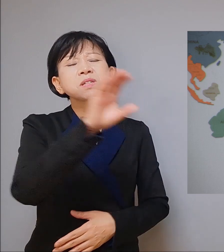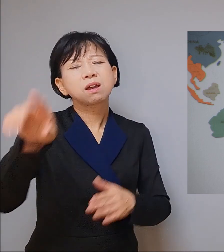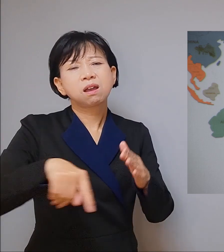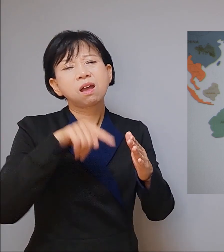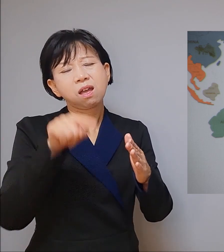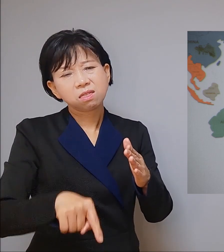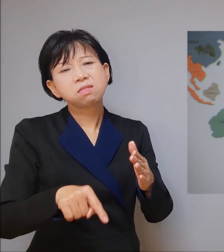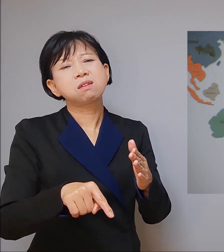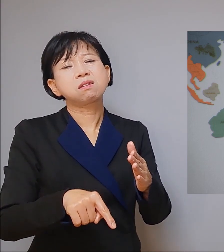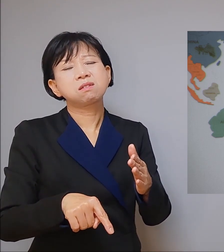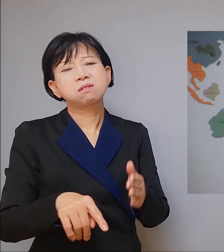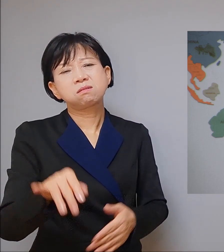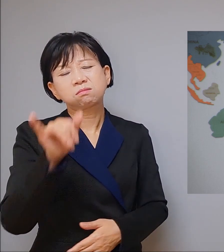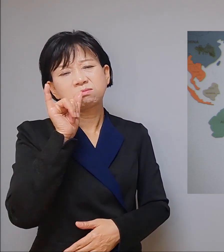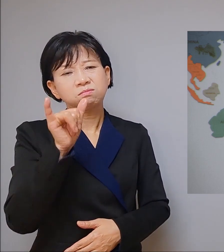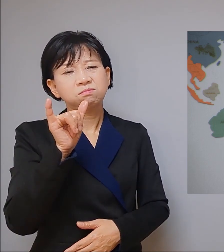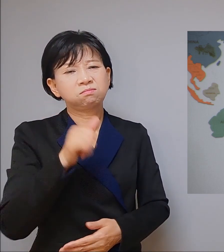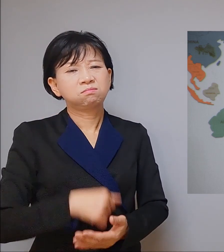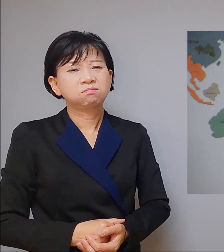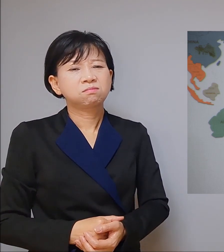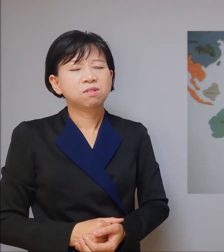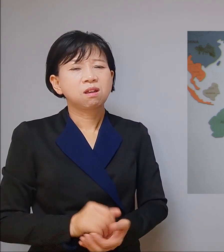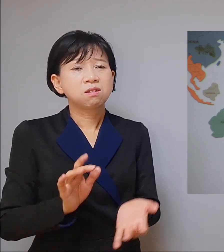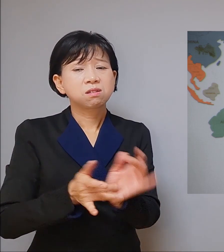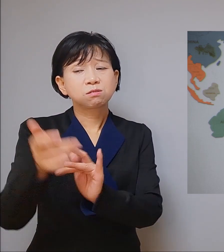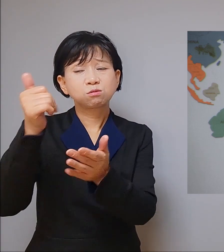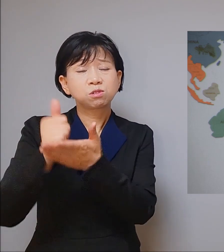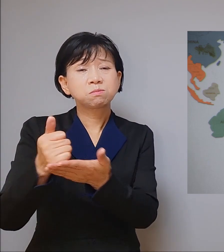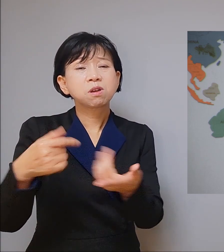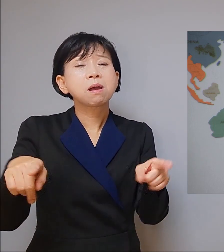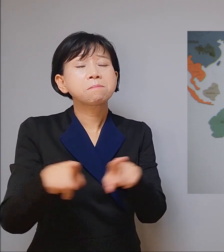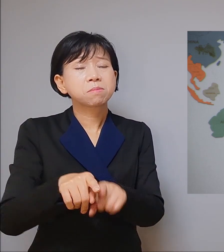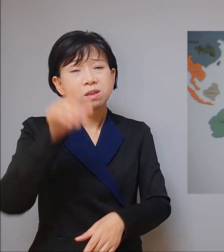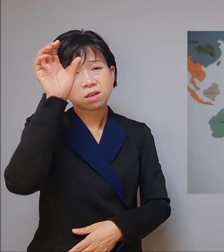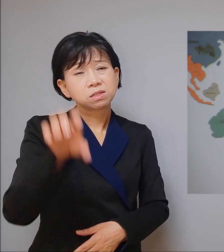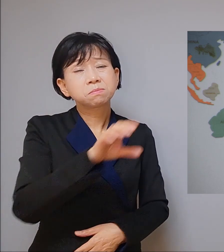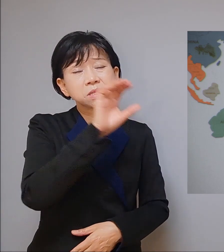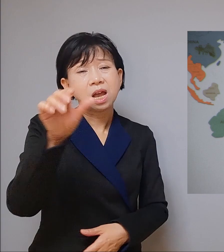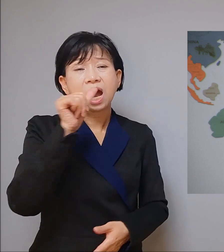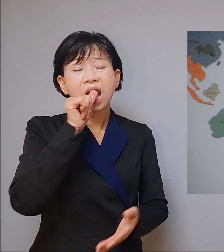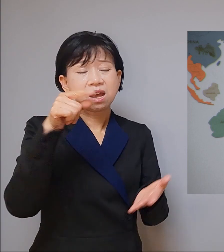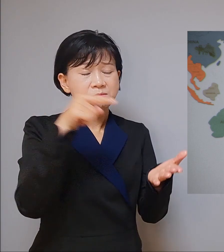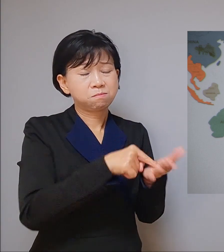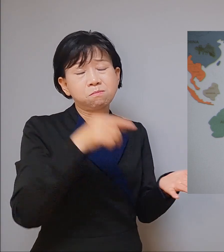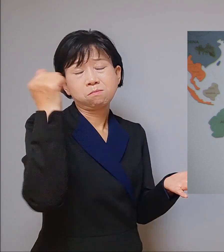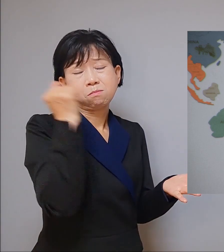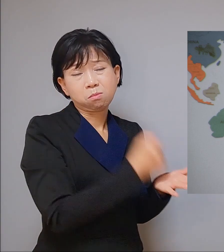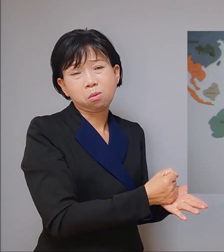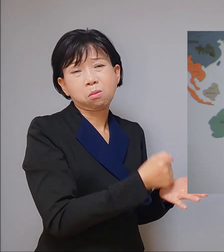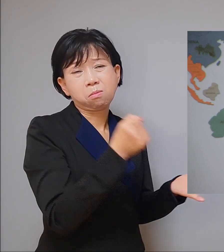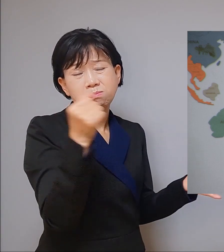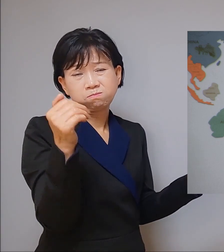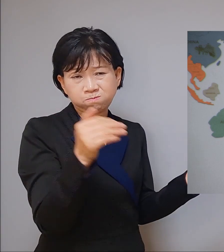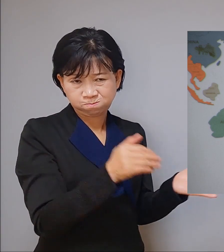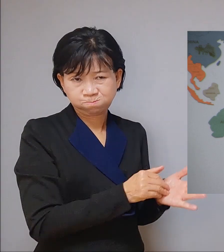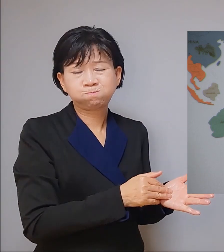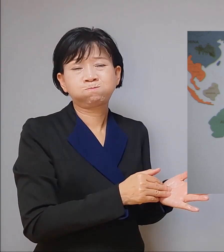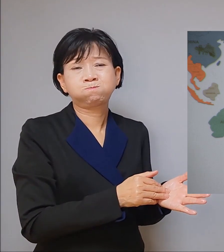우리가 알거니와 우리의 옛사람이 예수님과 함께 십자가에 못 박혔습니다. 그런데 그 사실을 이해하지 못하고 있는